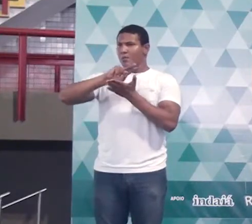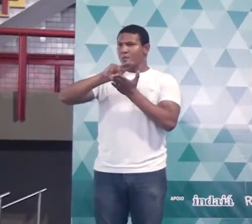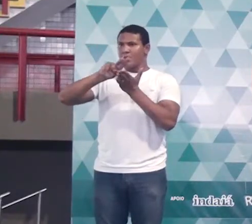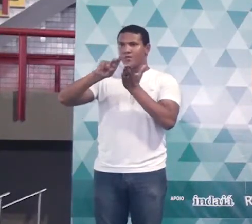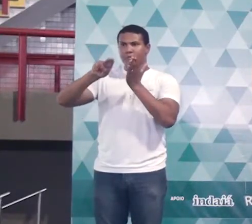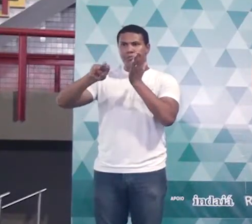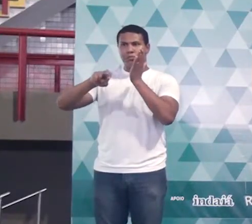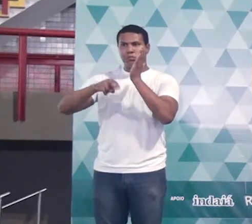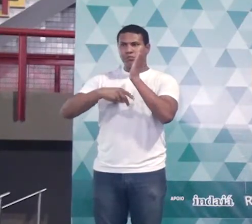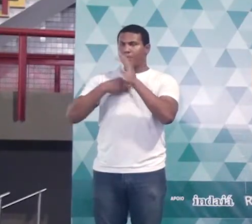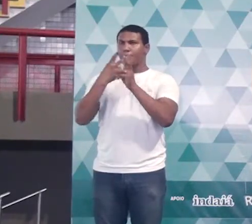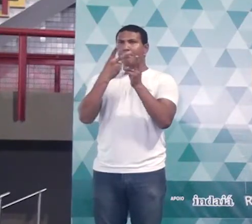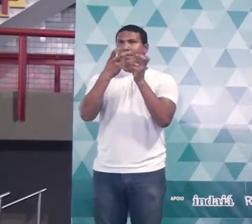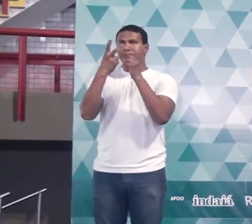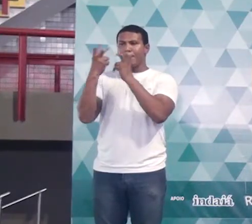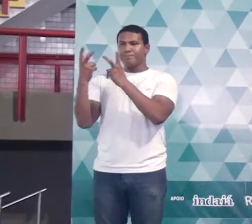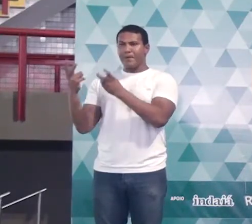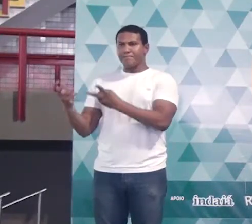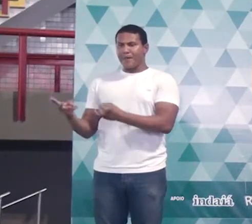multissensoriais.